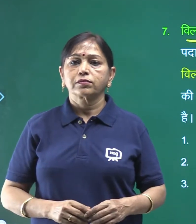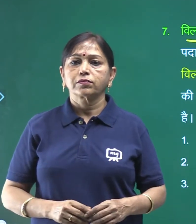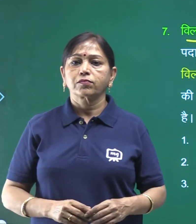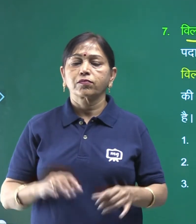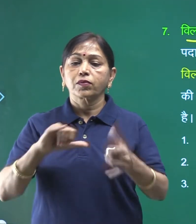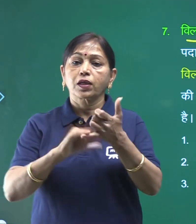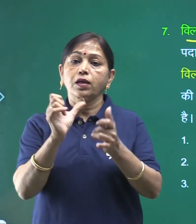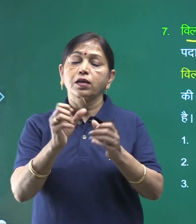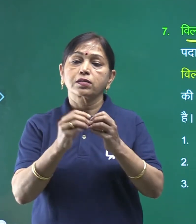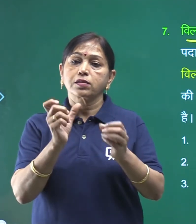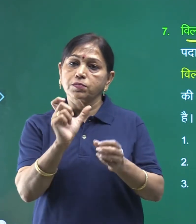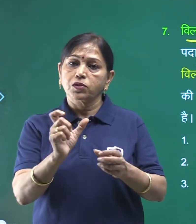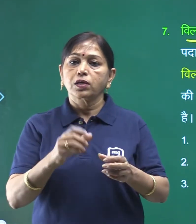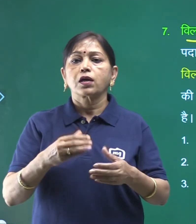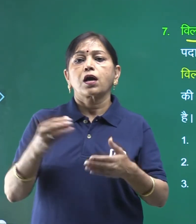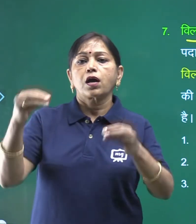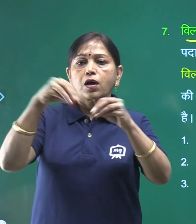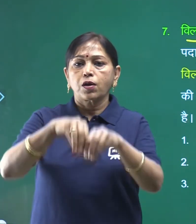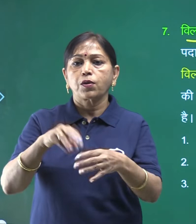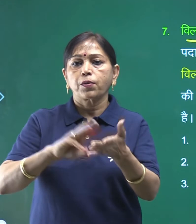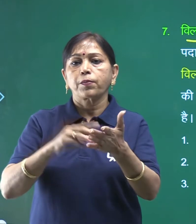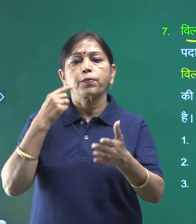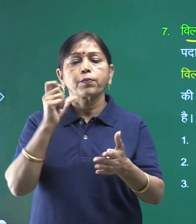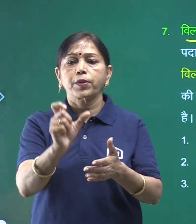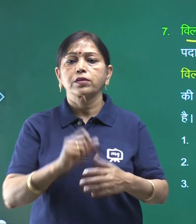पदार्थों का समभांगी मिश्रण